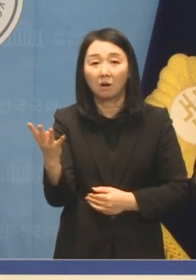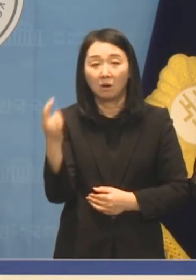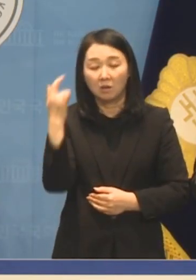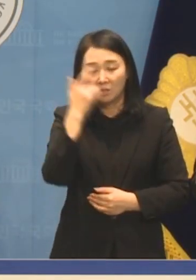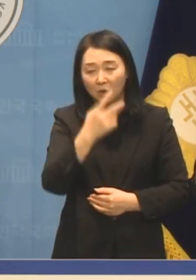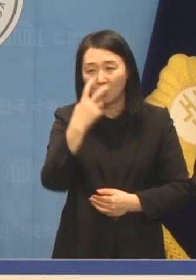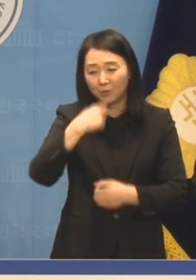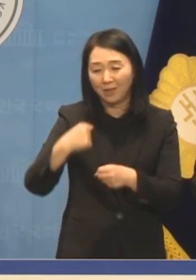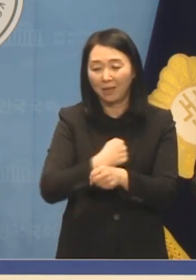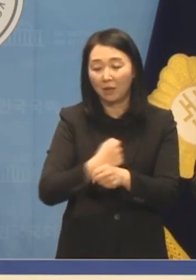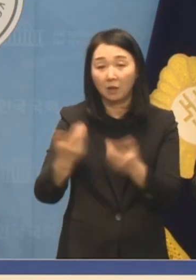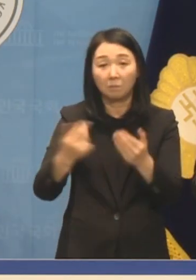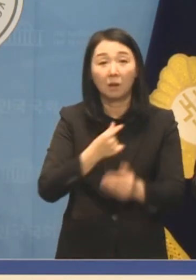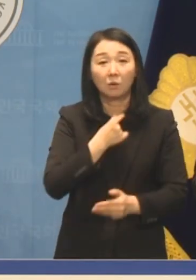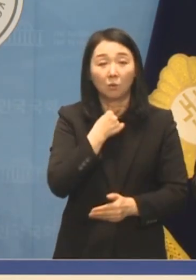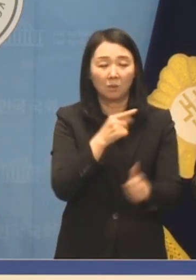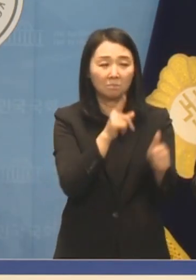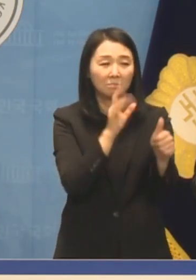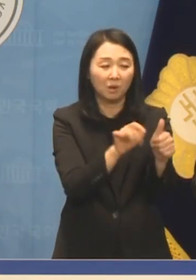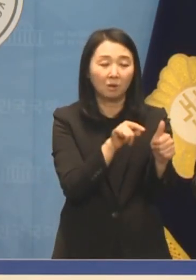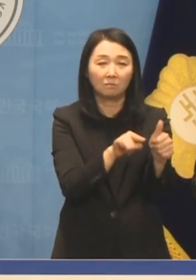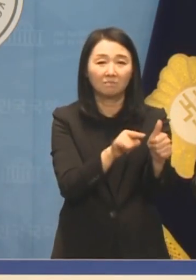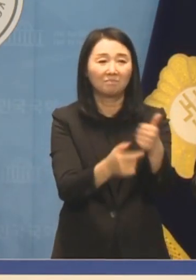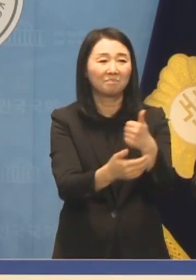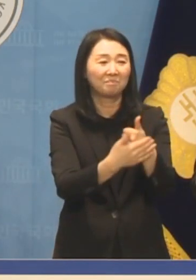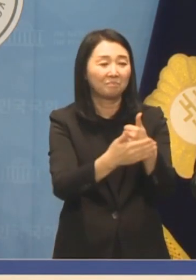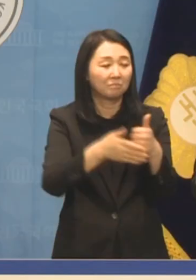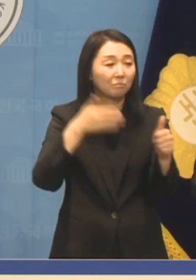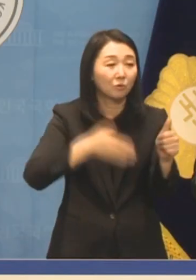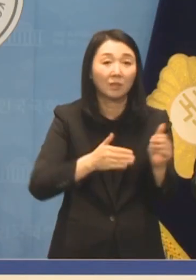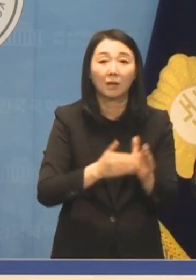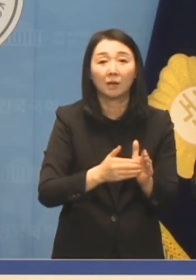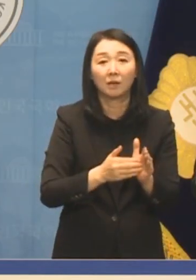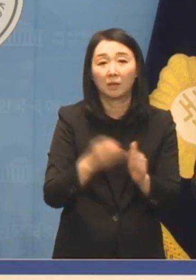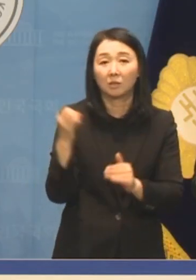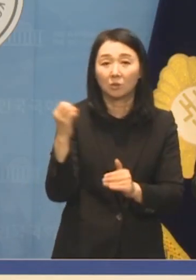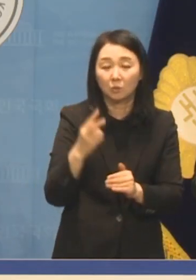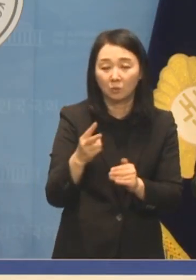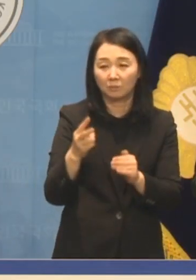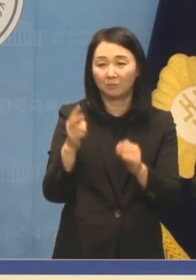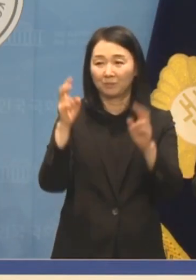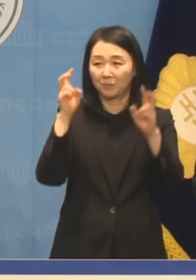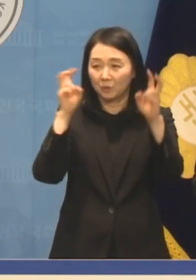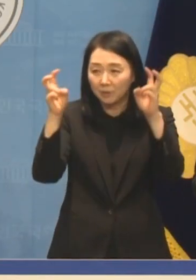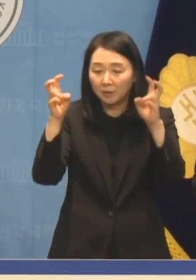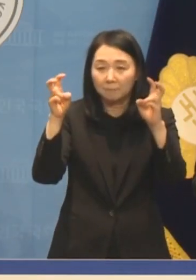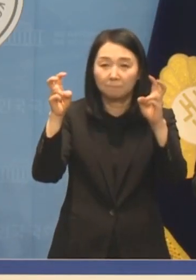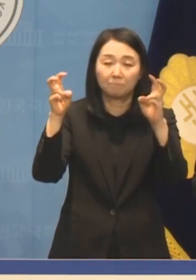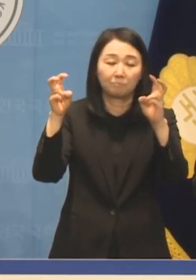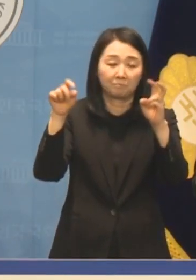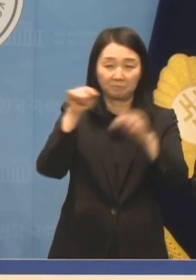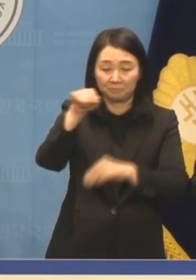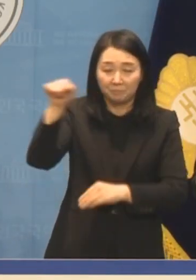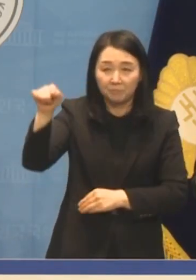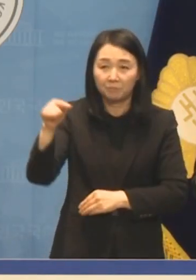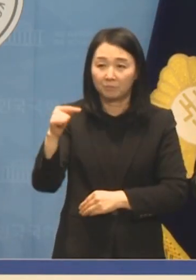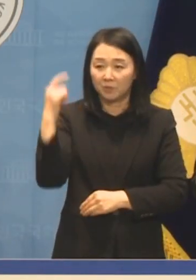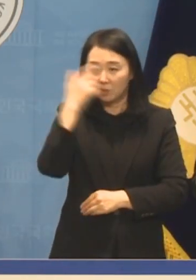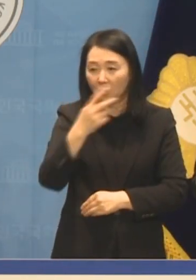혜택을 받고자 명태균 씨에게 도움을 구걸하고 사업자들로 하여금 여론조사